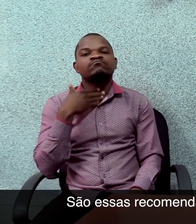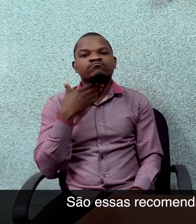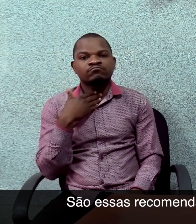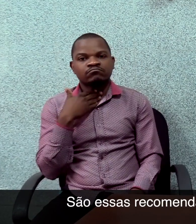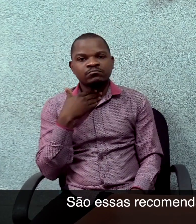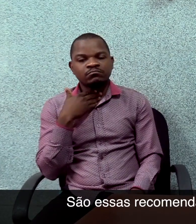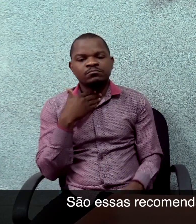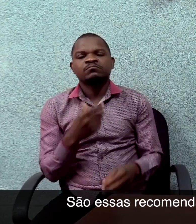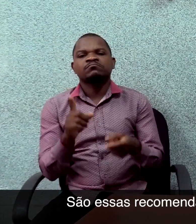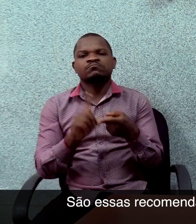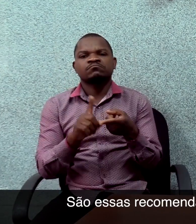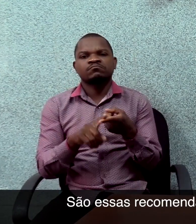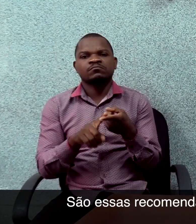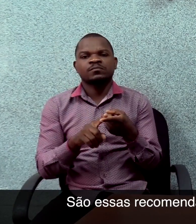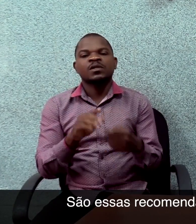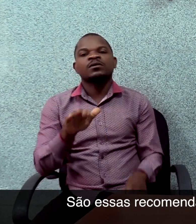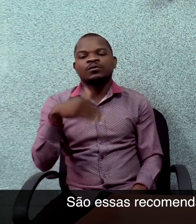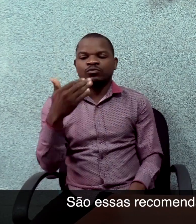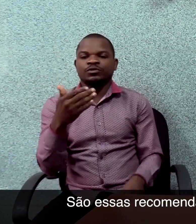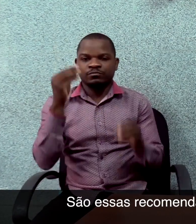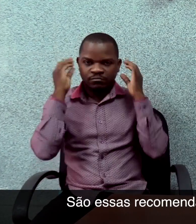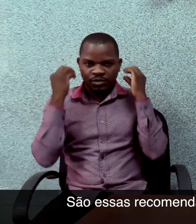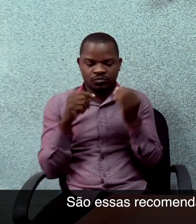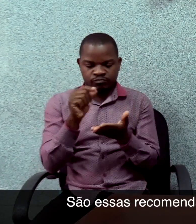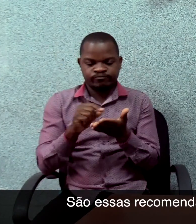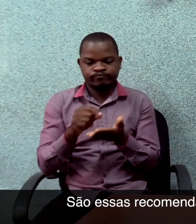E daí ia ser encaminhado.